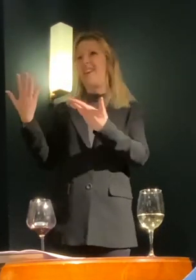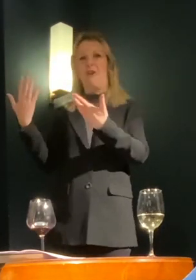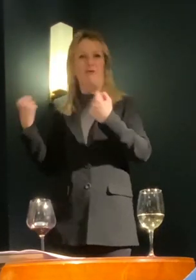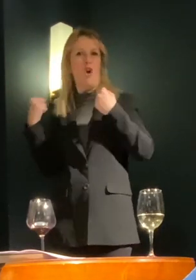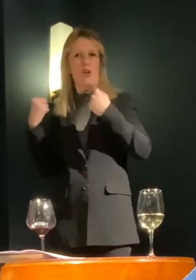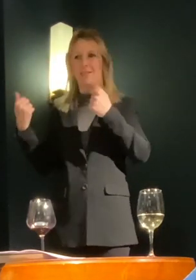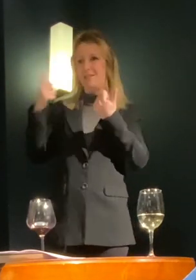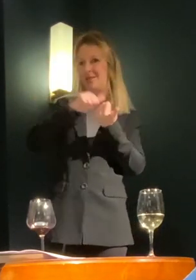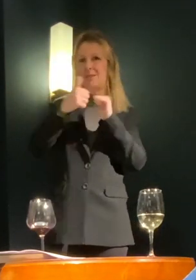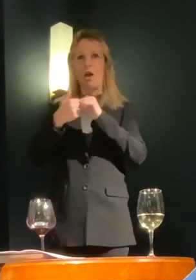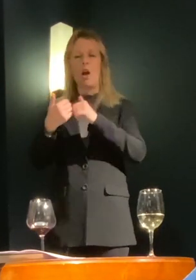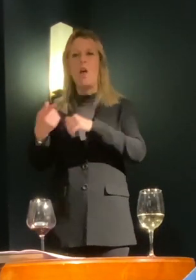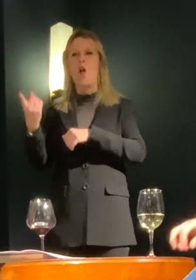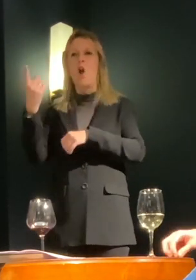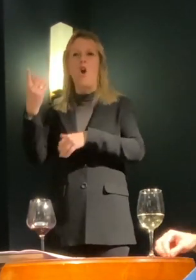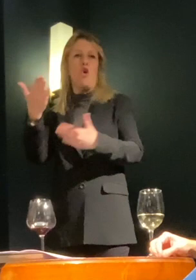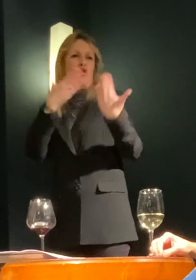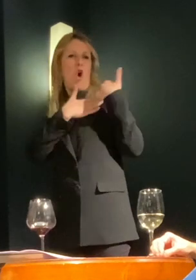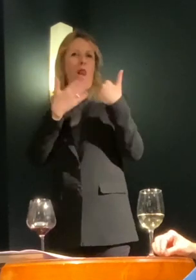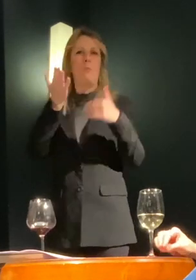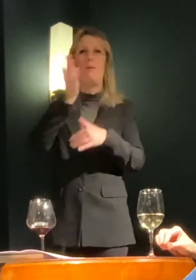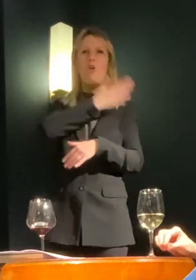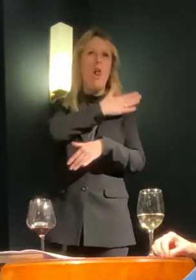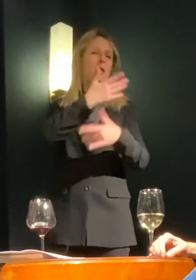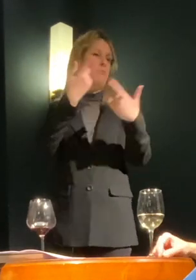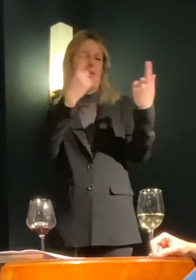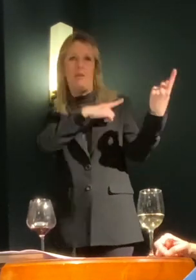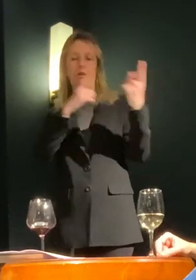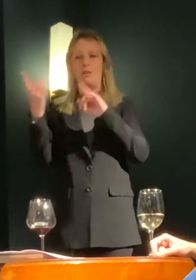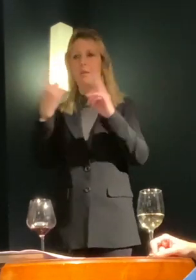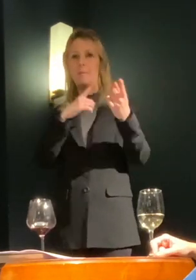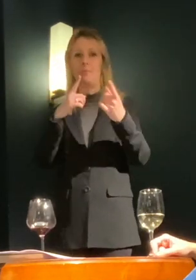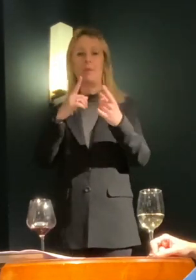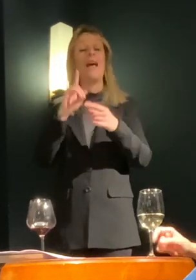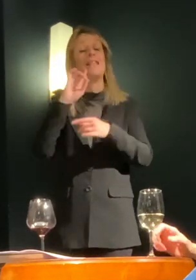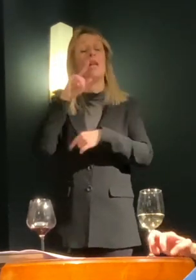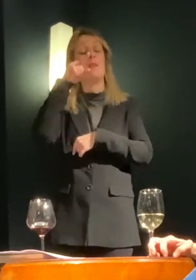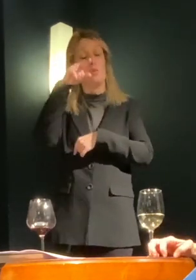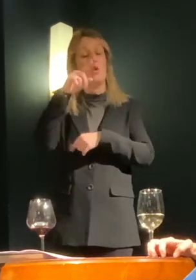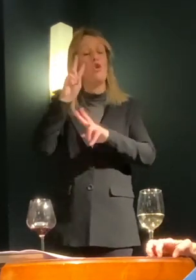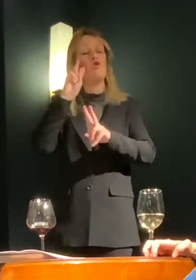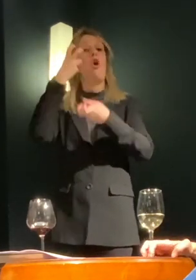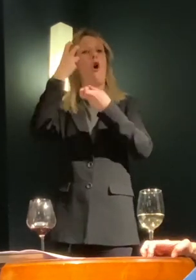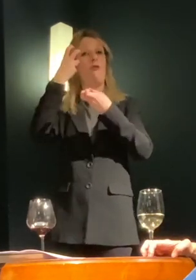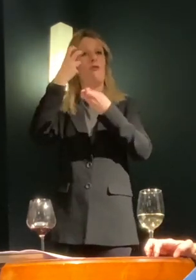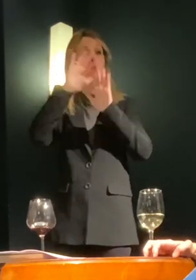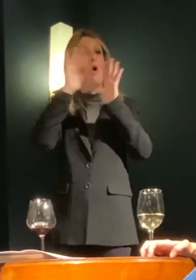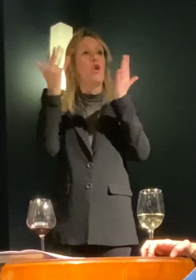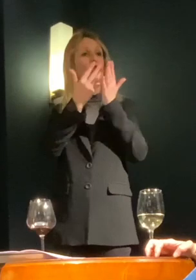addossando all'altro delle colpe che sono proprie. Per cui su quello, sai, se ti trovi il tuo posto nel mondo, le tue bugie diventano